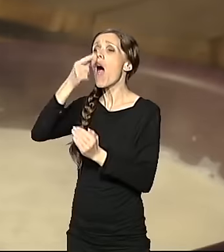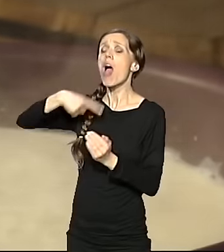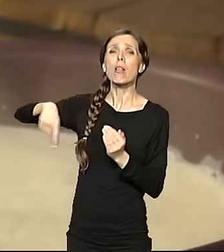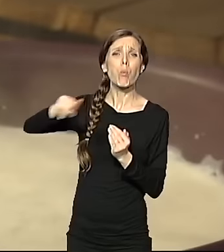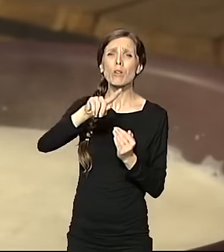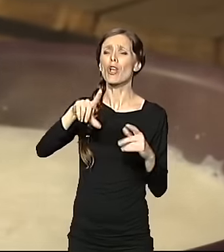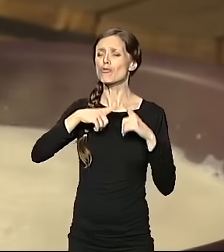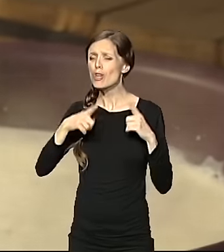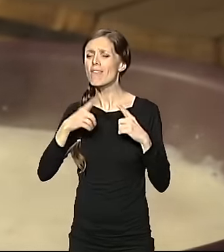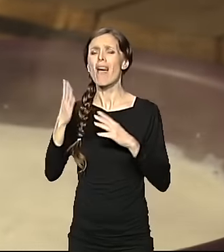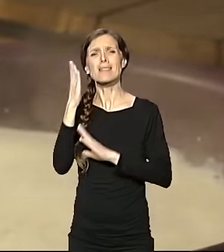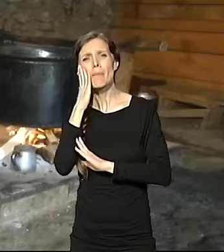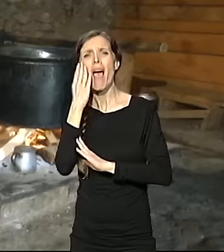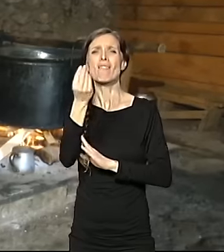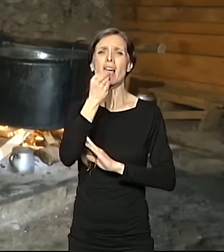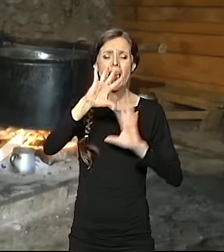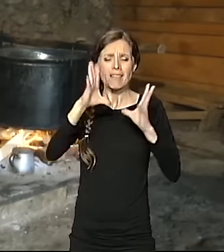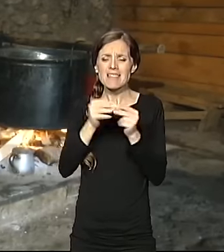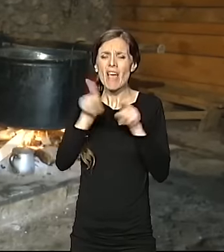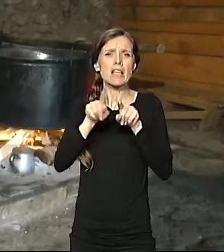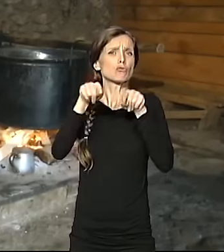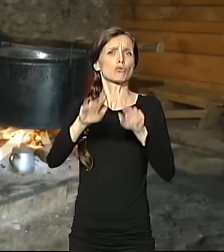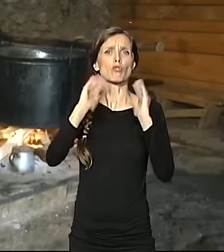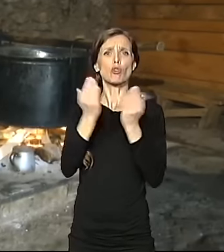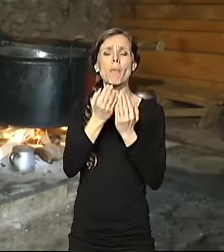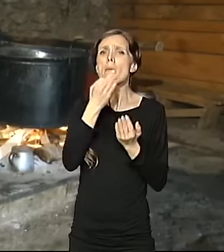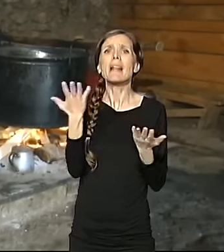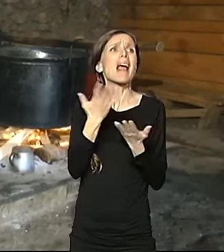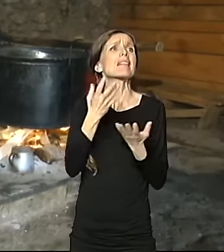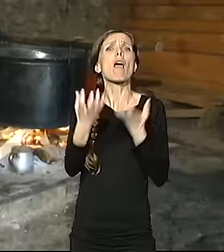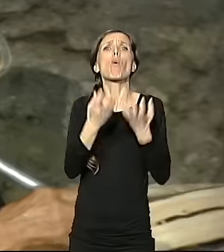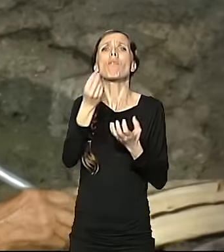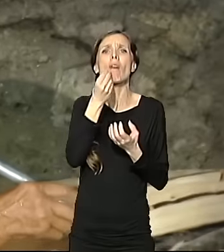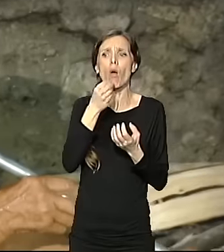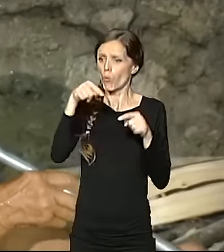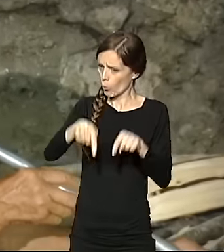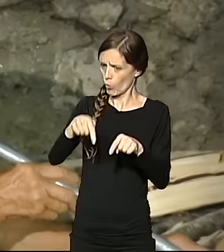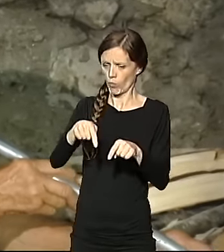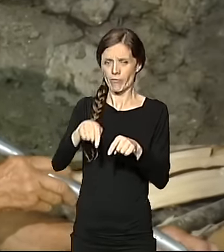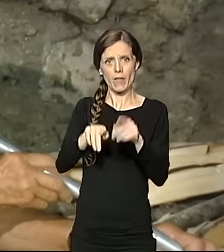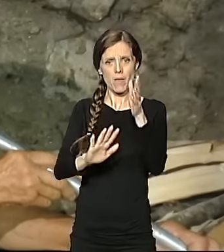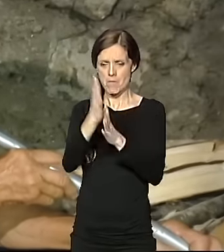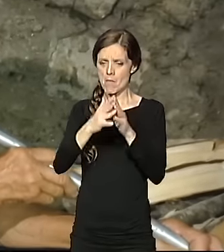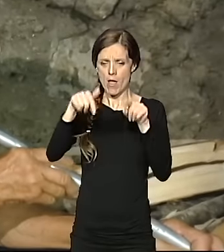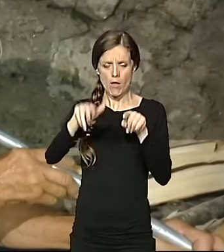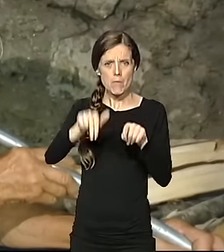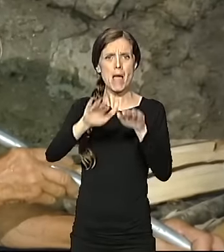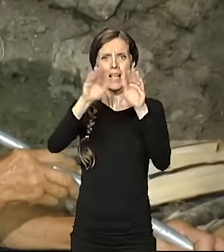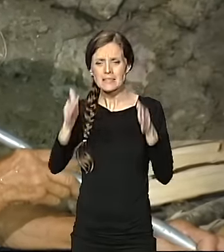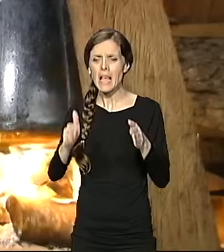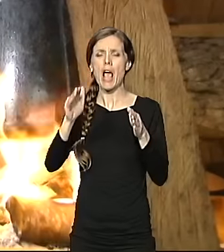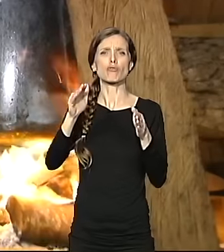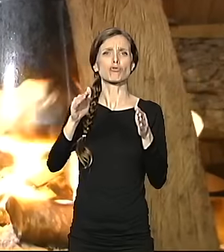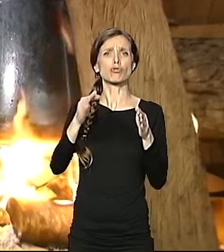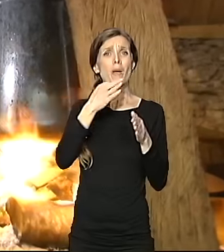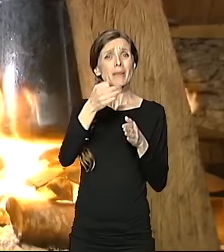u jednoj prostoriji. A gde kuvate? A, i vođe. Na ognjištu, sve? Na ognjište, na virgi, ima sač i kako. Ne